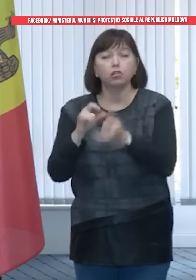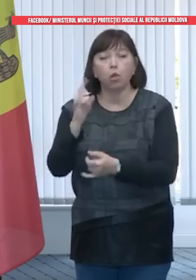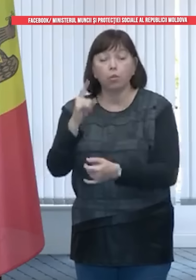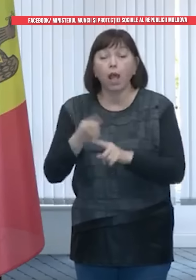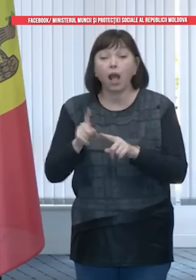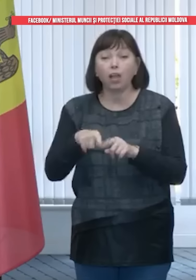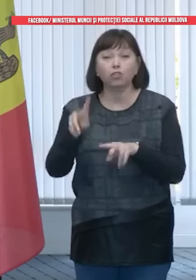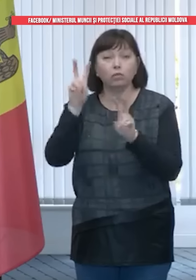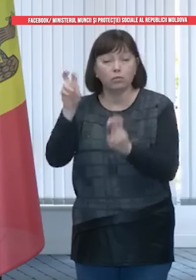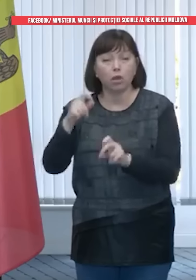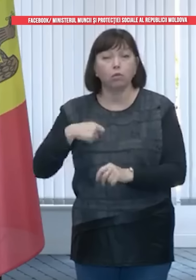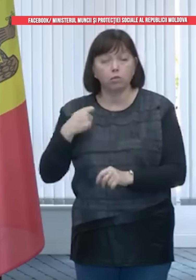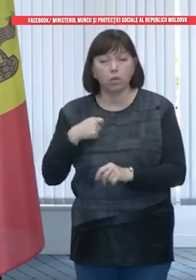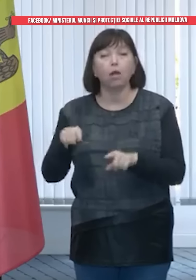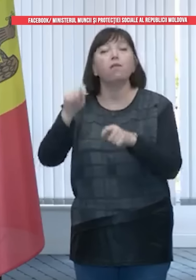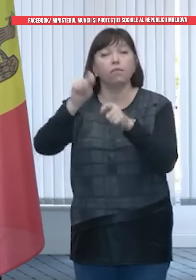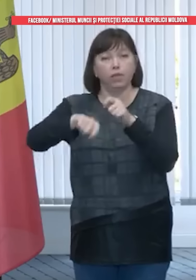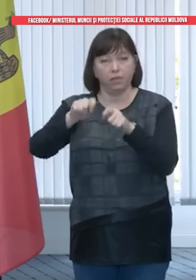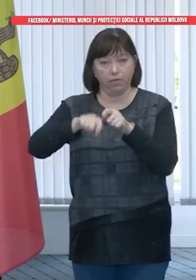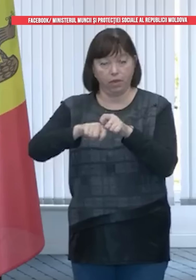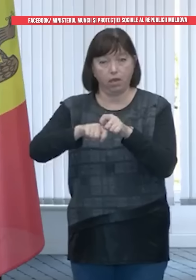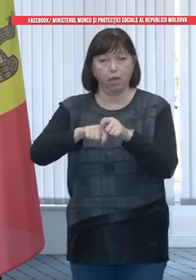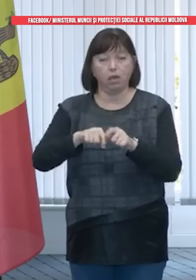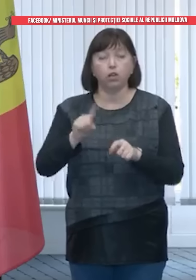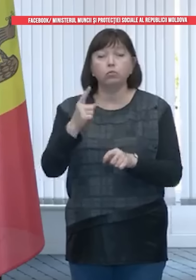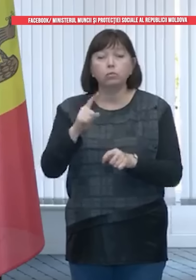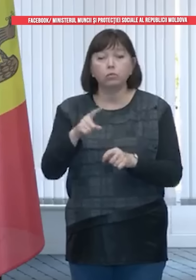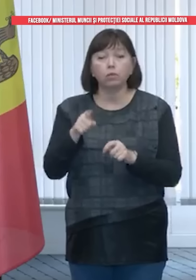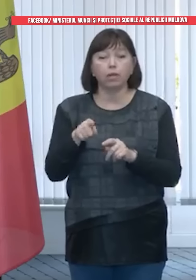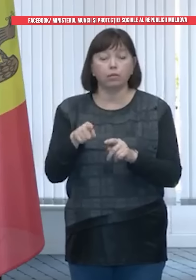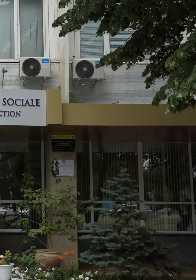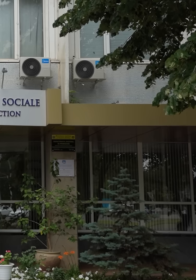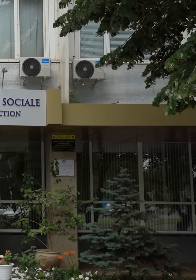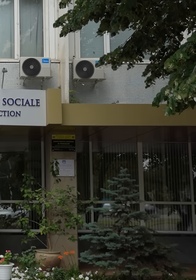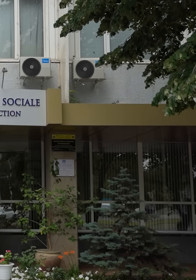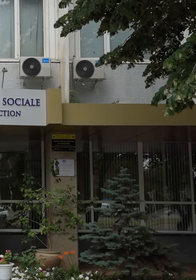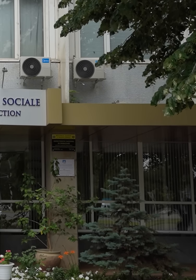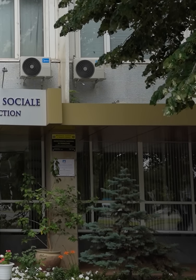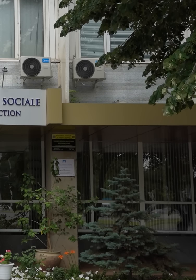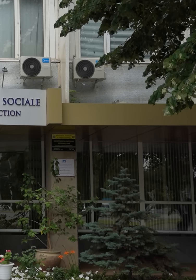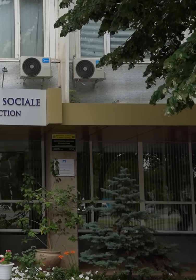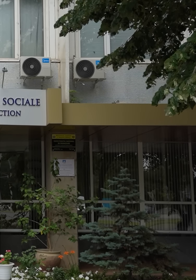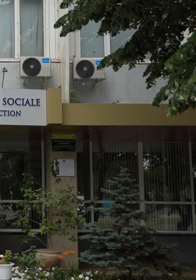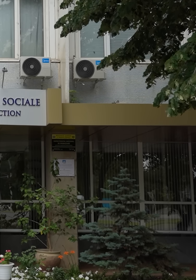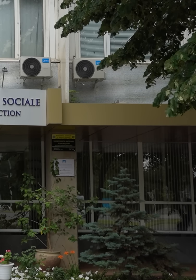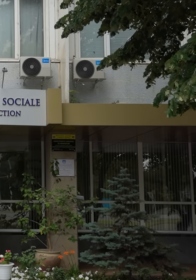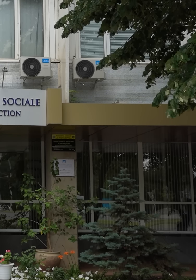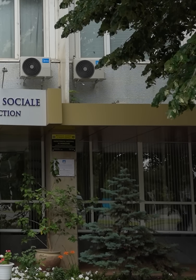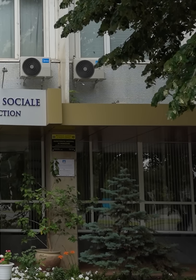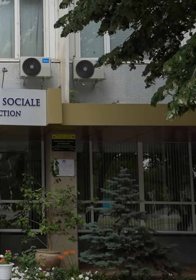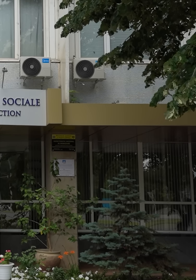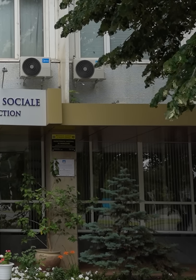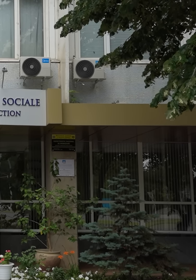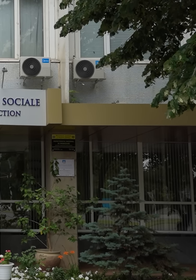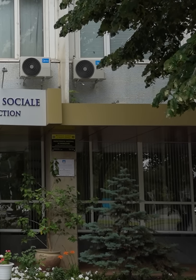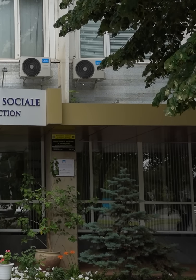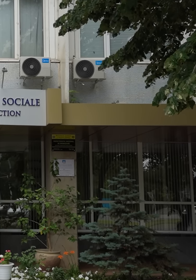de indemnizații le verificăm pentru a le exclude din venit. Potrivit Ministerului Muncii, au fost organizați